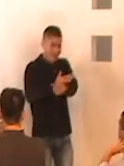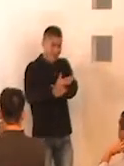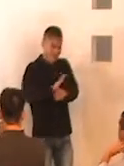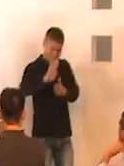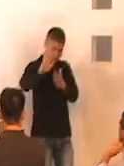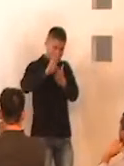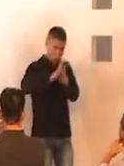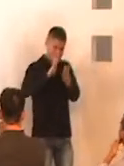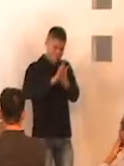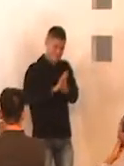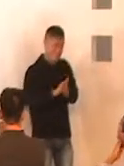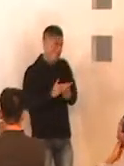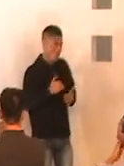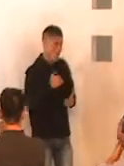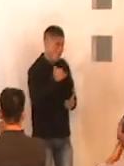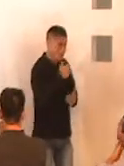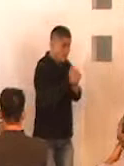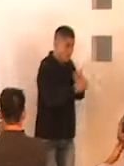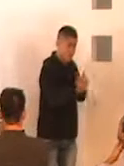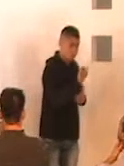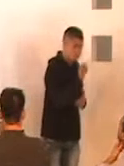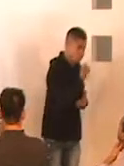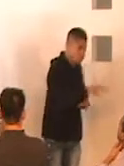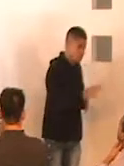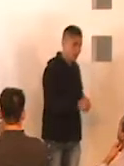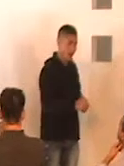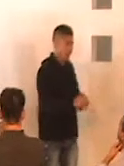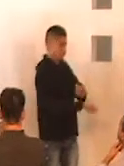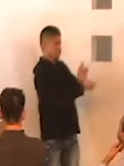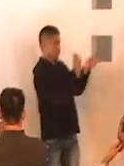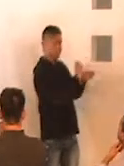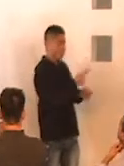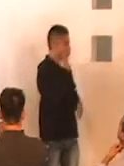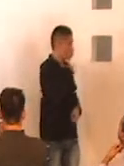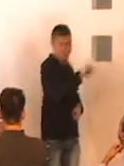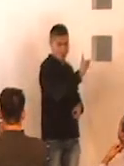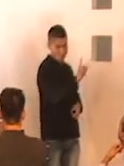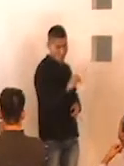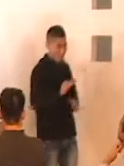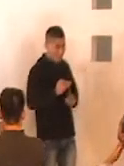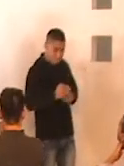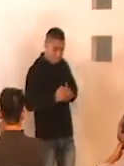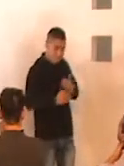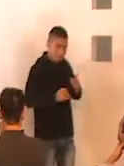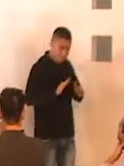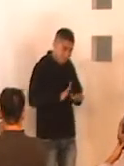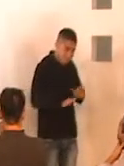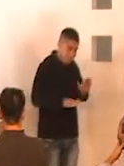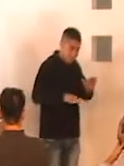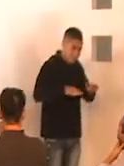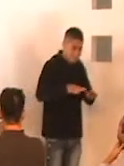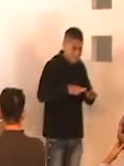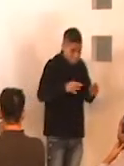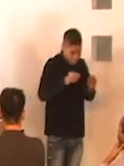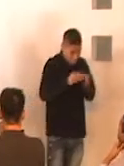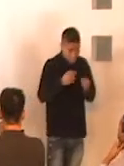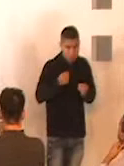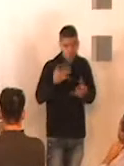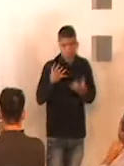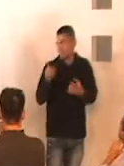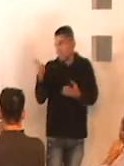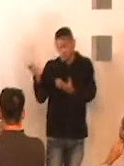que tiene que irse mostrando en el devenir del tiempo, pero específicamente quisiera que nos contaras desde